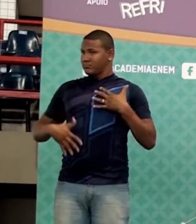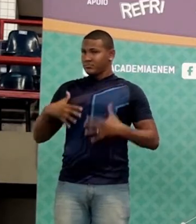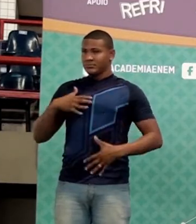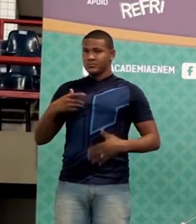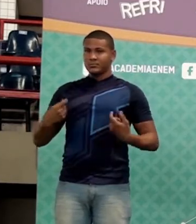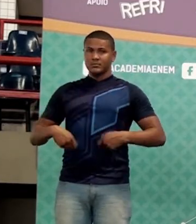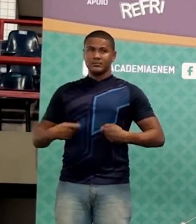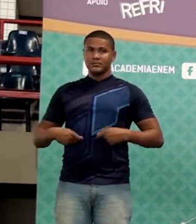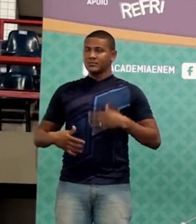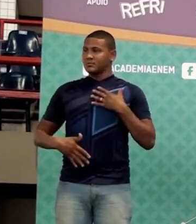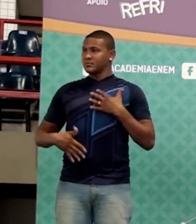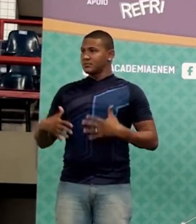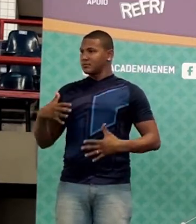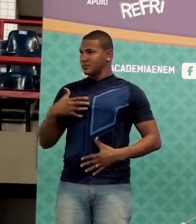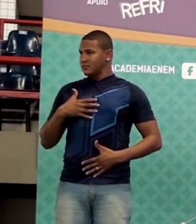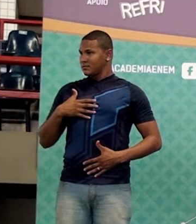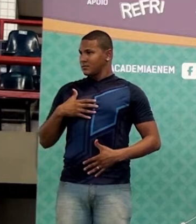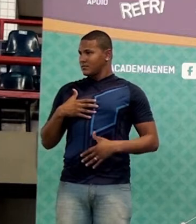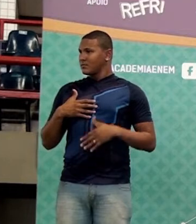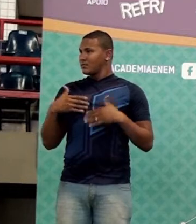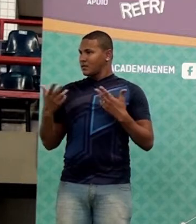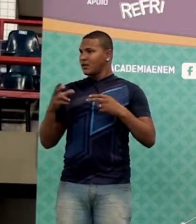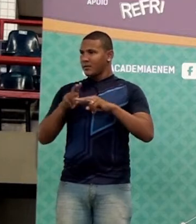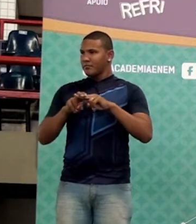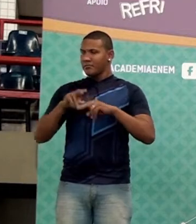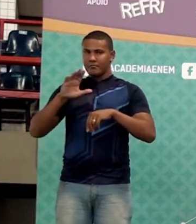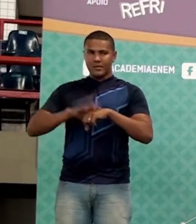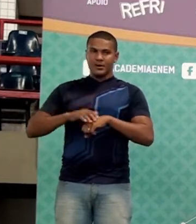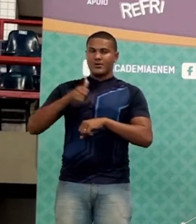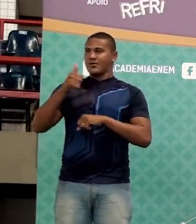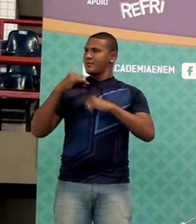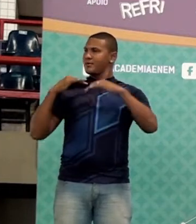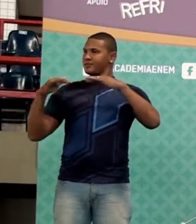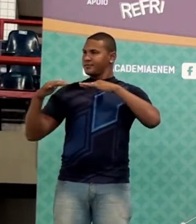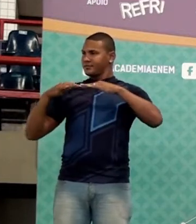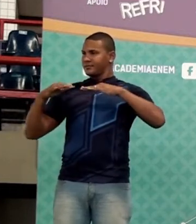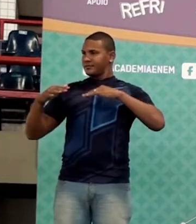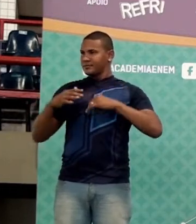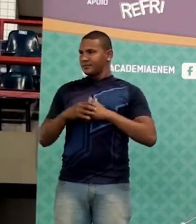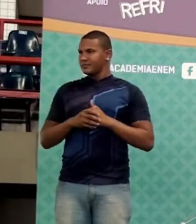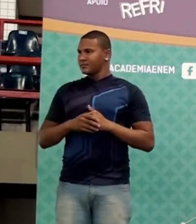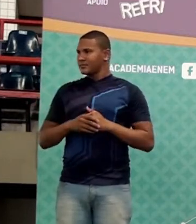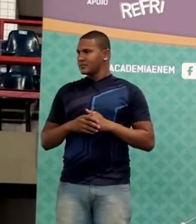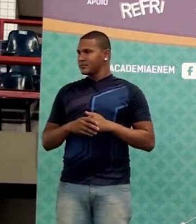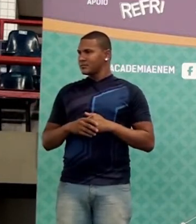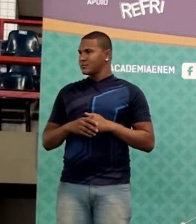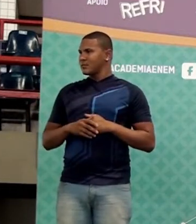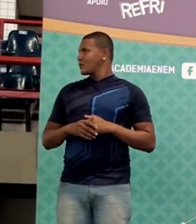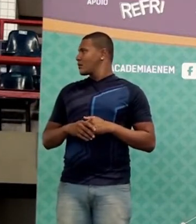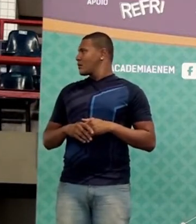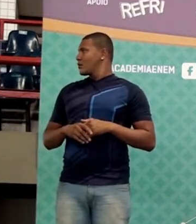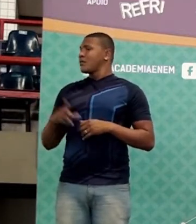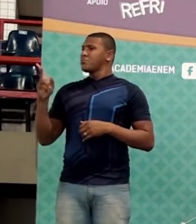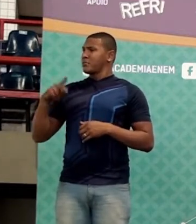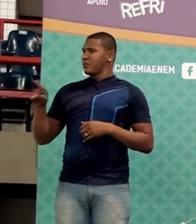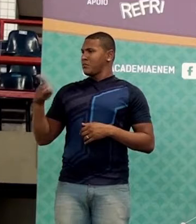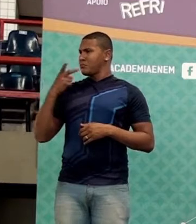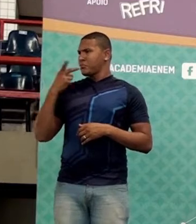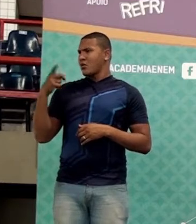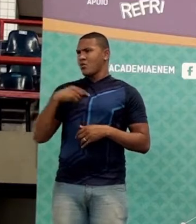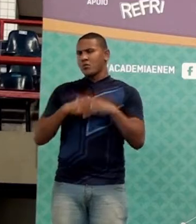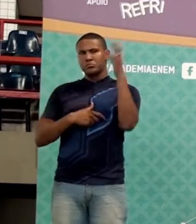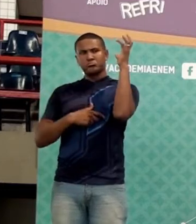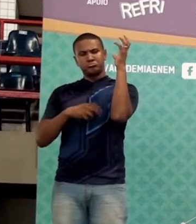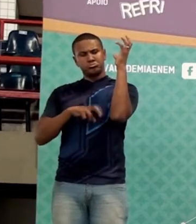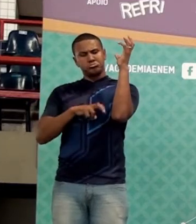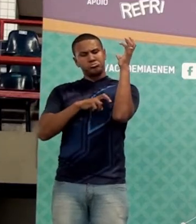necessidades de exercer certos movimentos. Professor, o senhor disse que o homem pulava para arrancar a fruta lá em